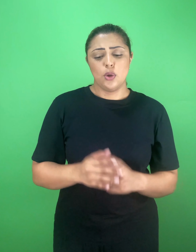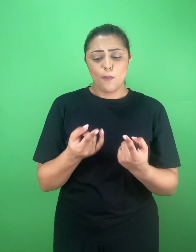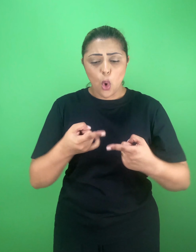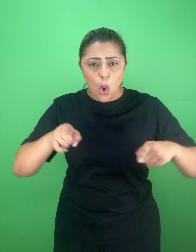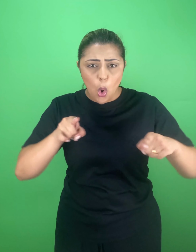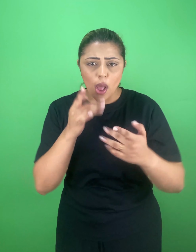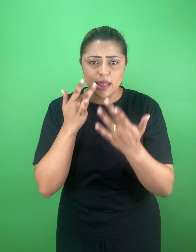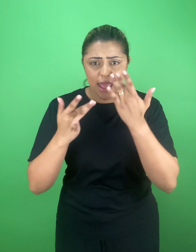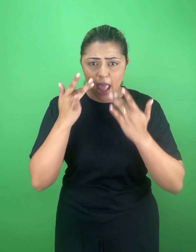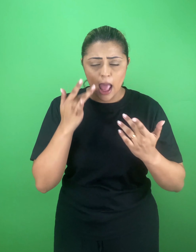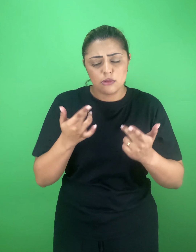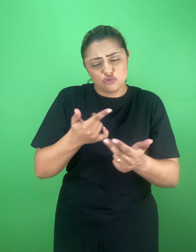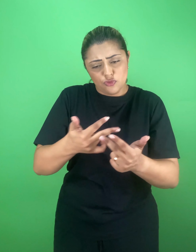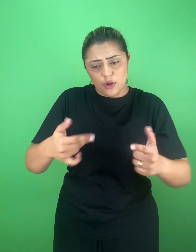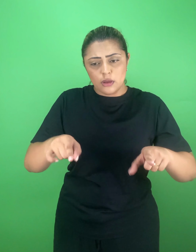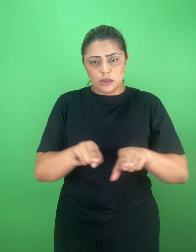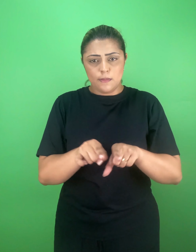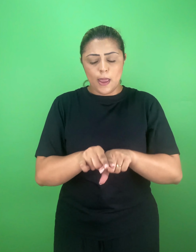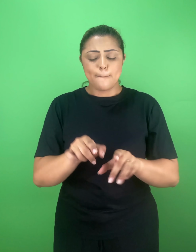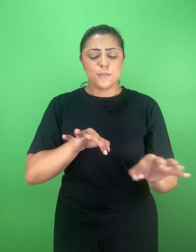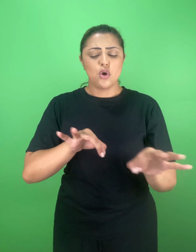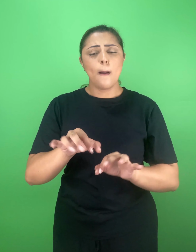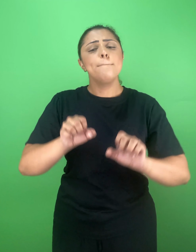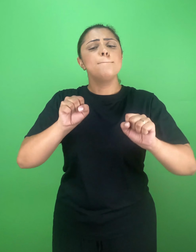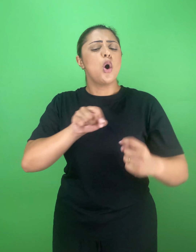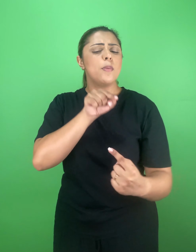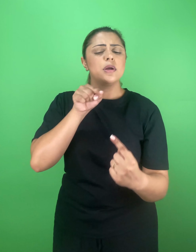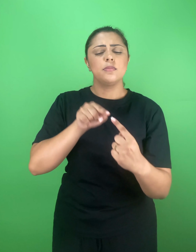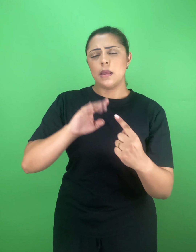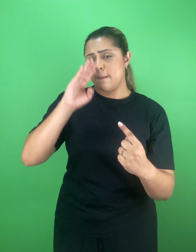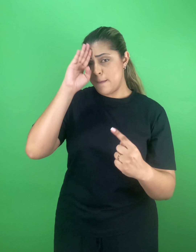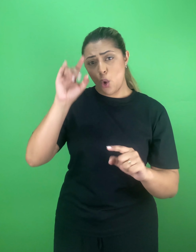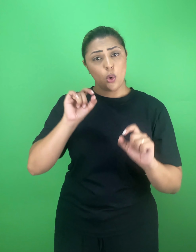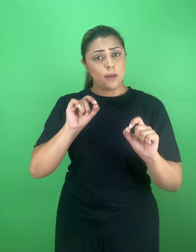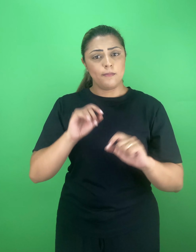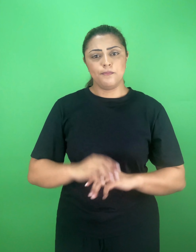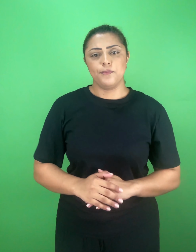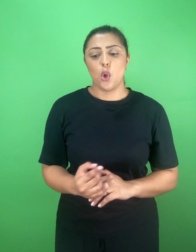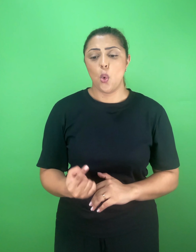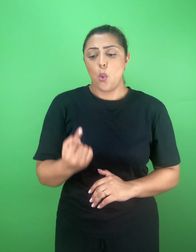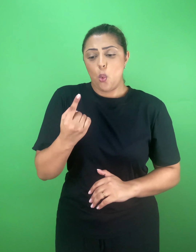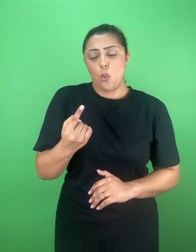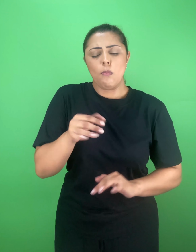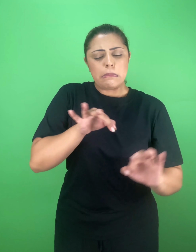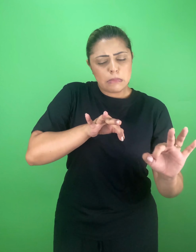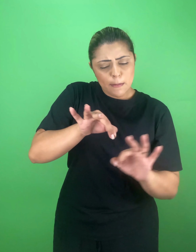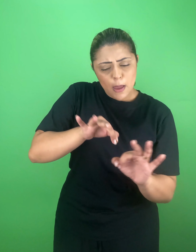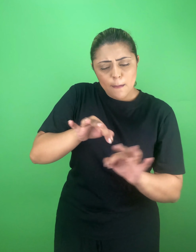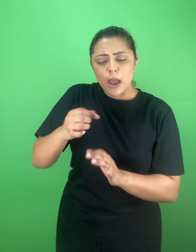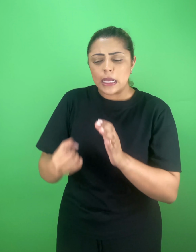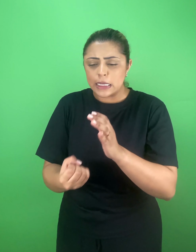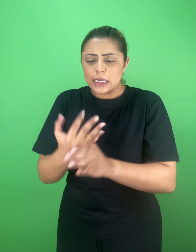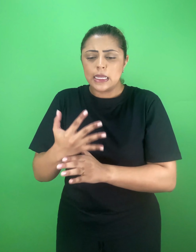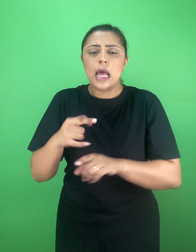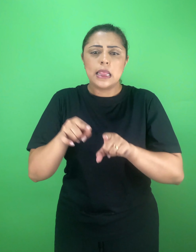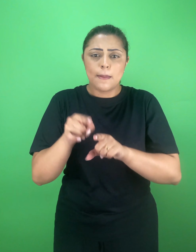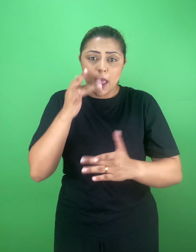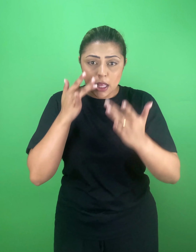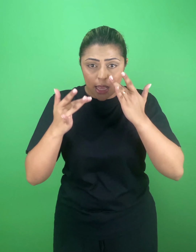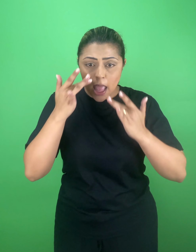outros Os projetos podem ter como objetivo 1. Montagem, produção e circulação de espetáculos teatrais